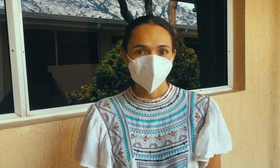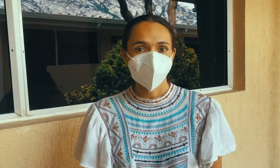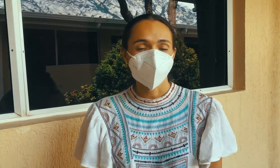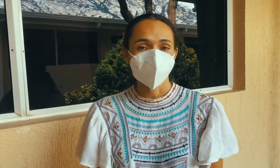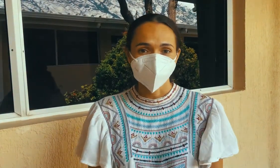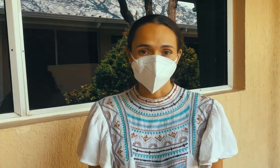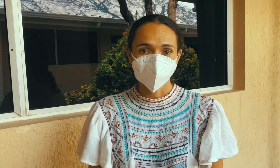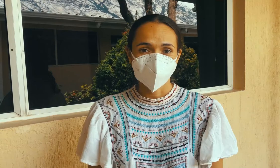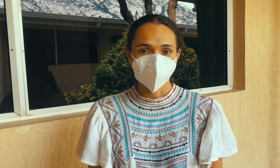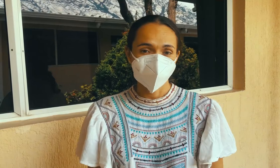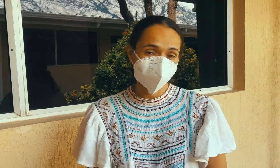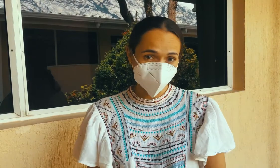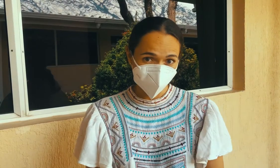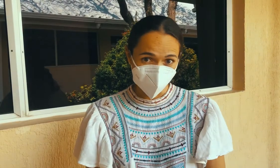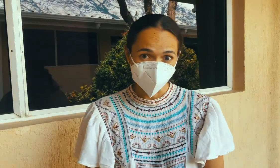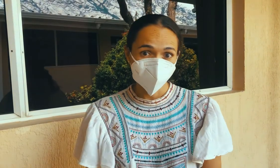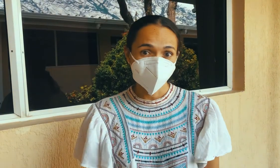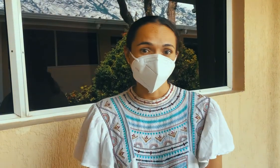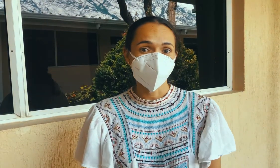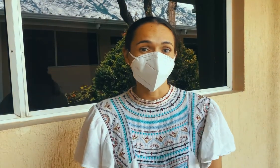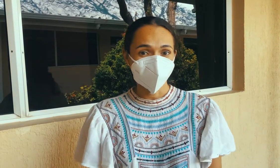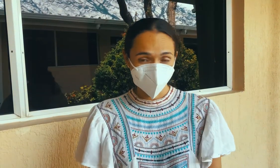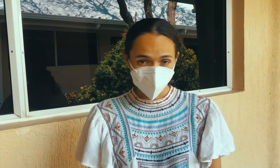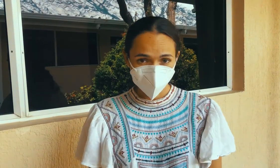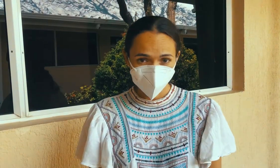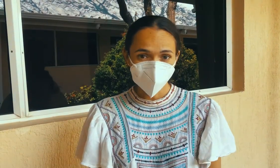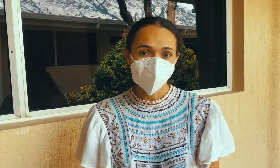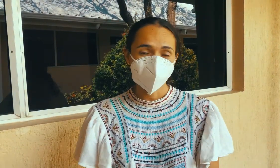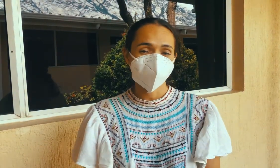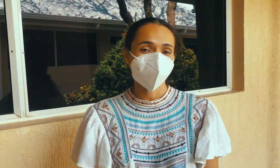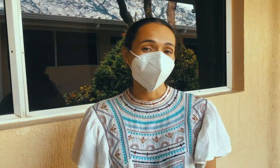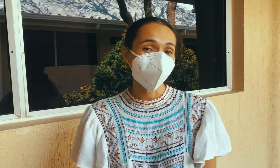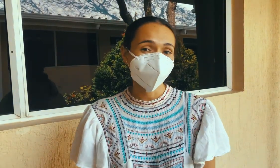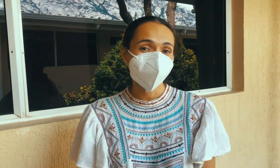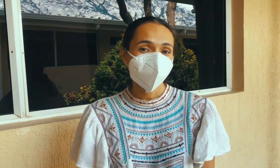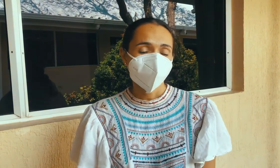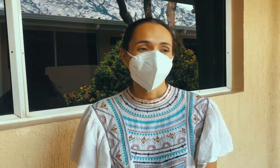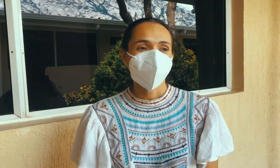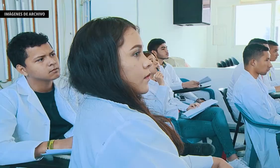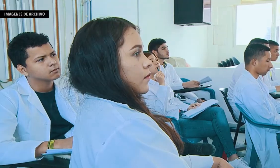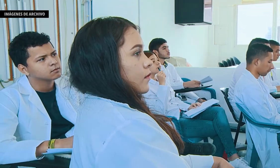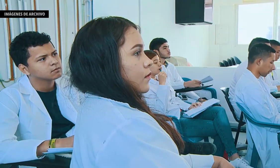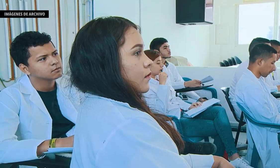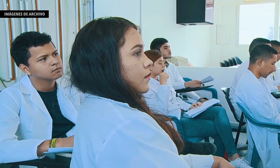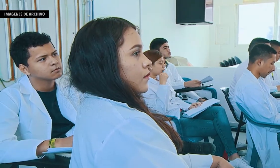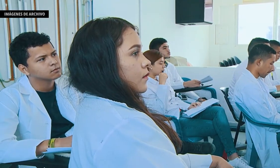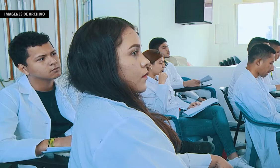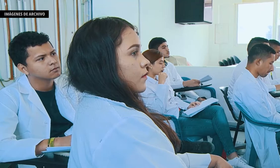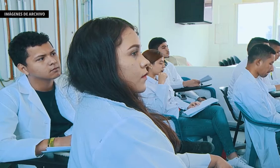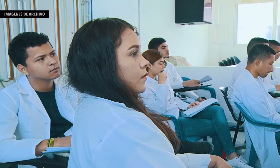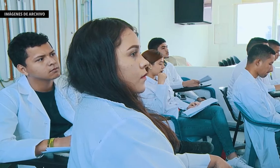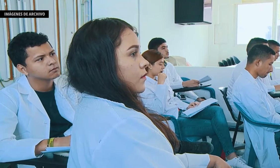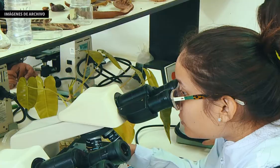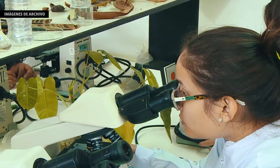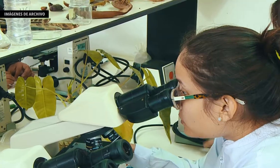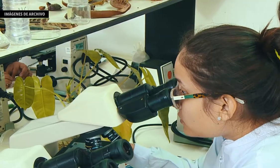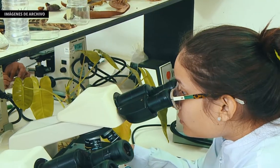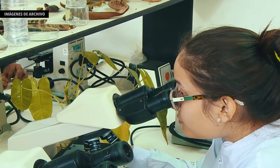marzo haciendo el diagnóstico de COVID-19 para el Magdalena, para pues contribuir, digamos, a todos los procesos